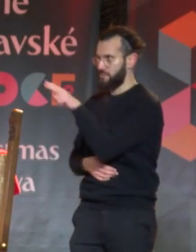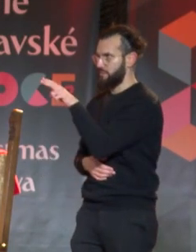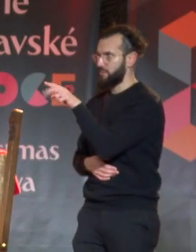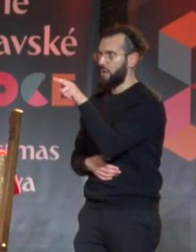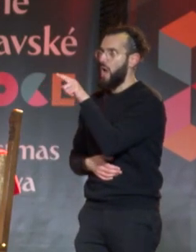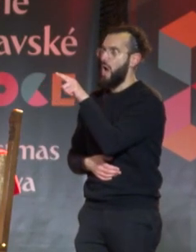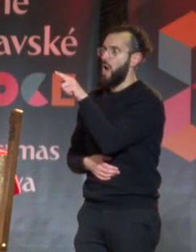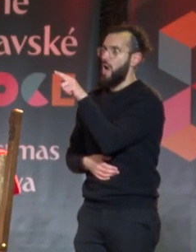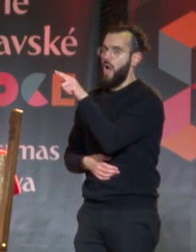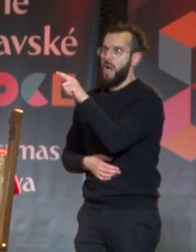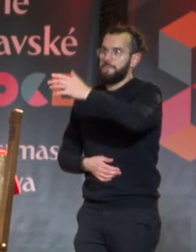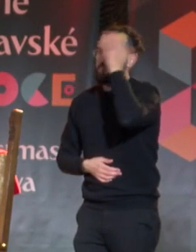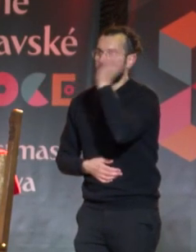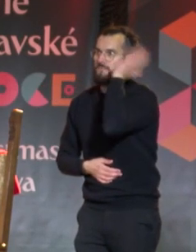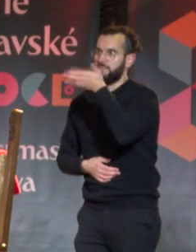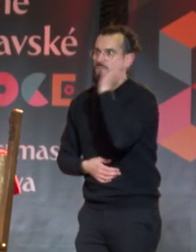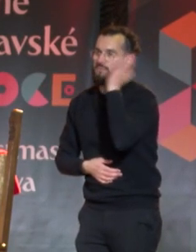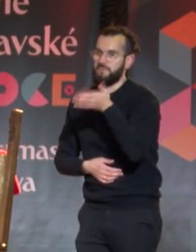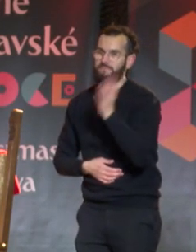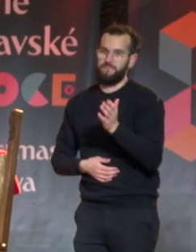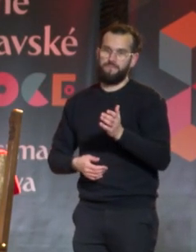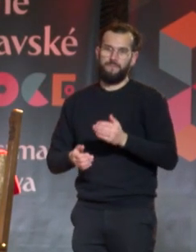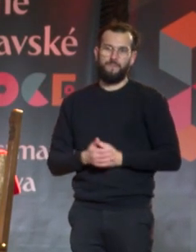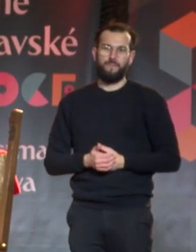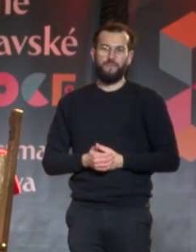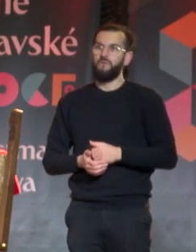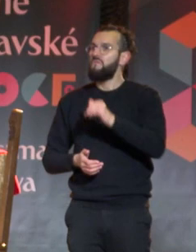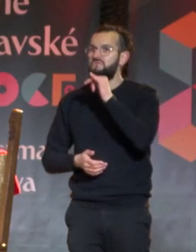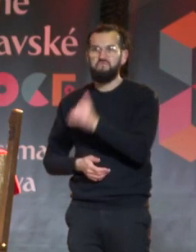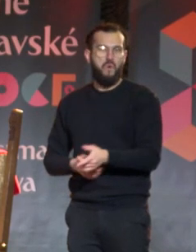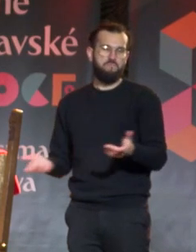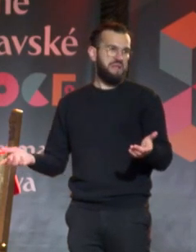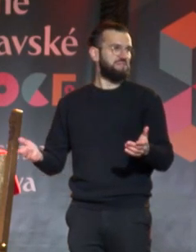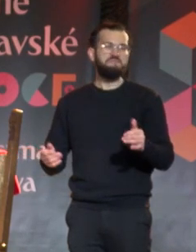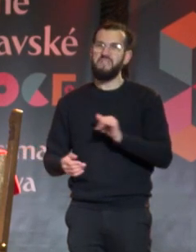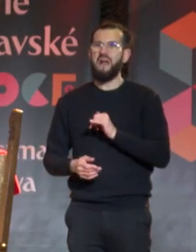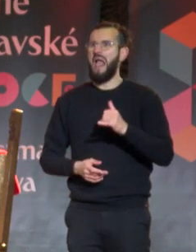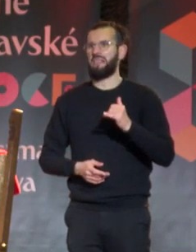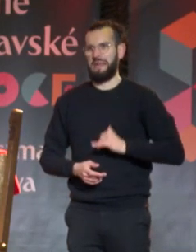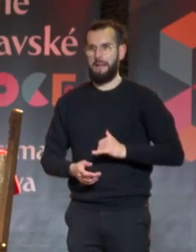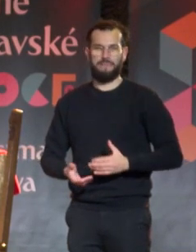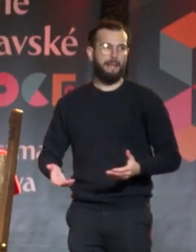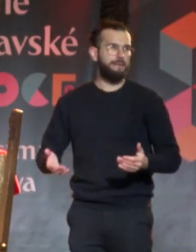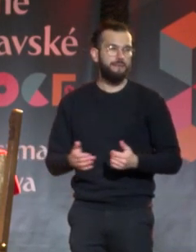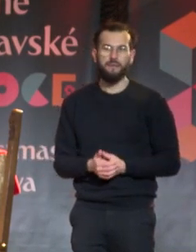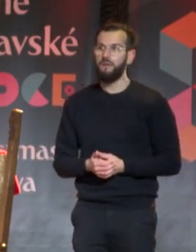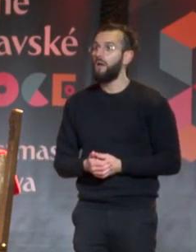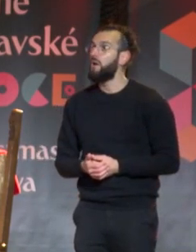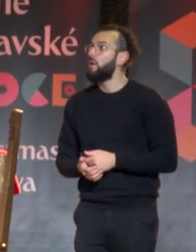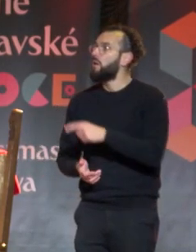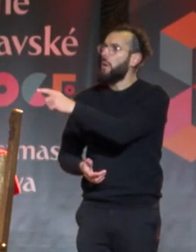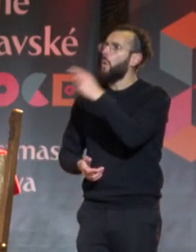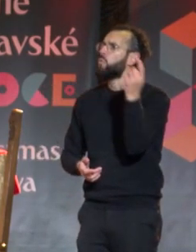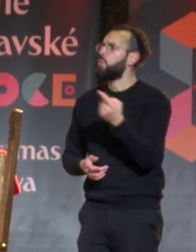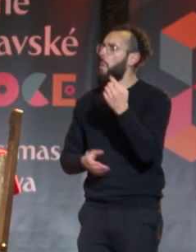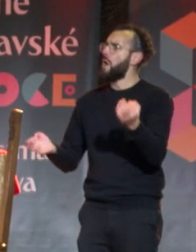zle. Spucuje ma pred novým dievčaťom. Vôbec jej to nie je blbé. Čo tu sám robím? Kde sa túlam?